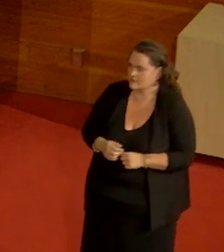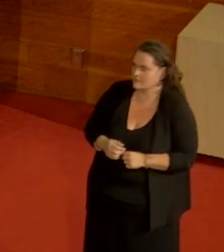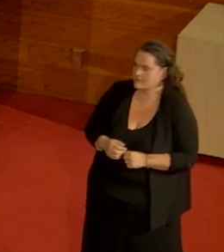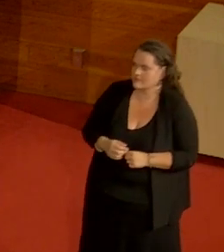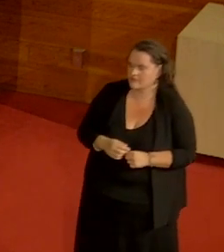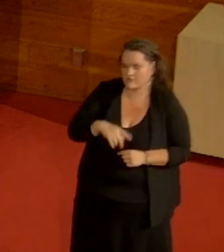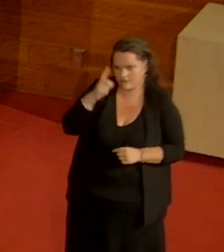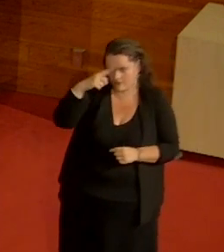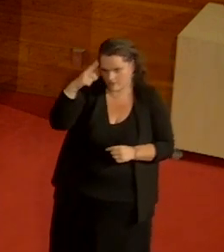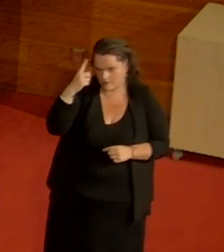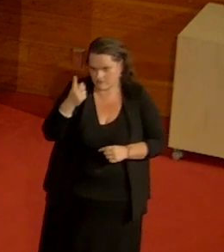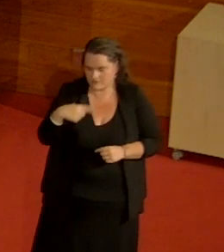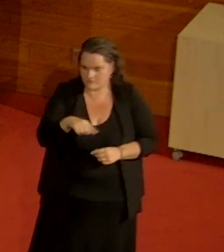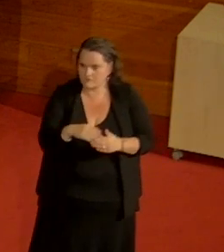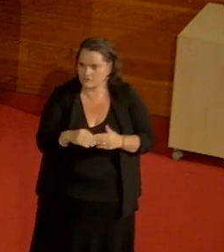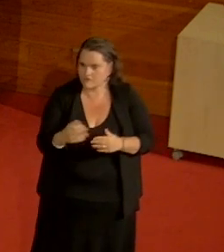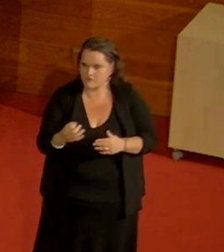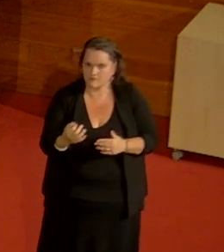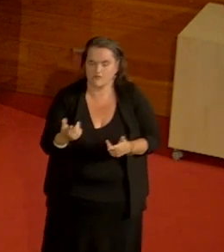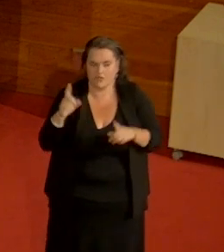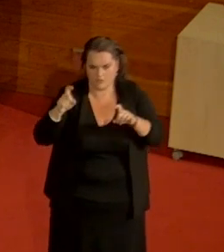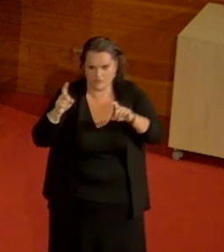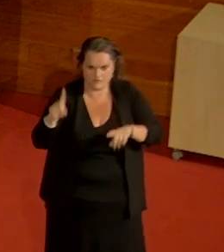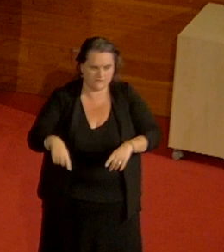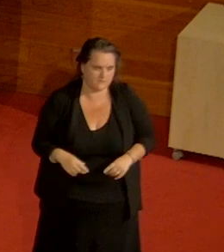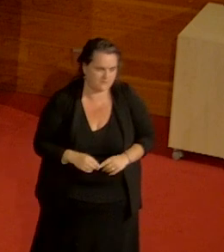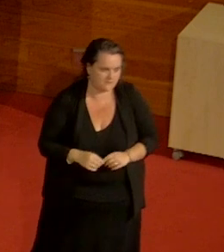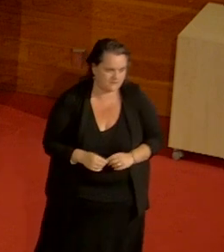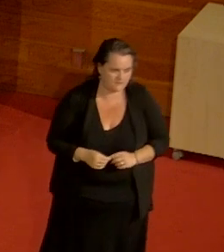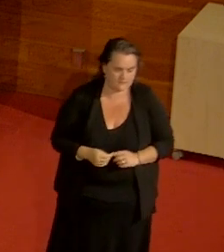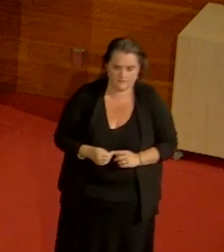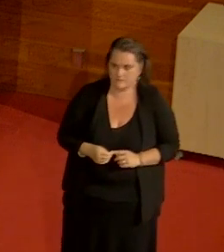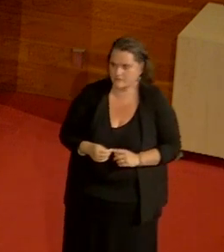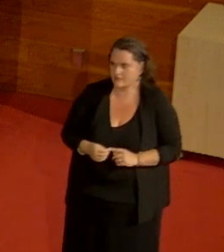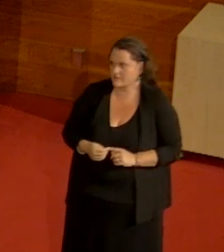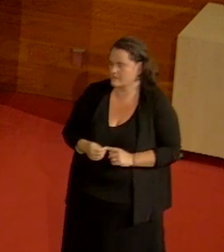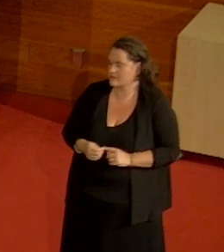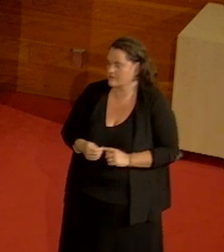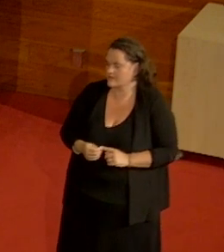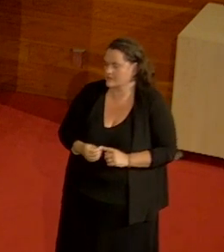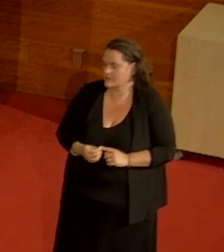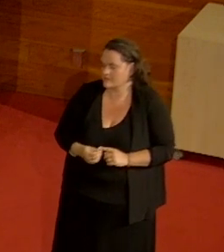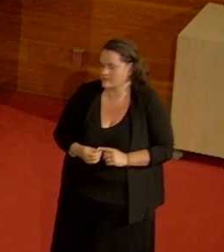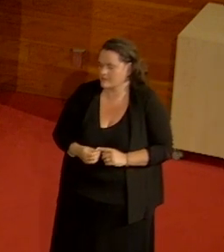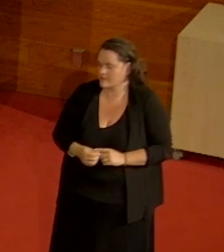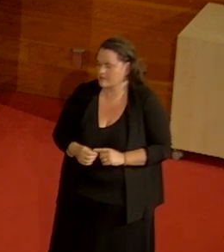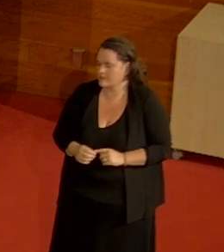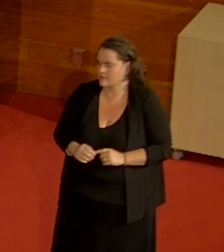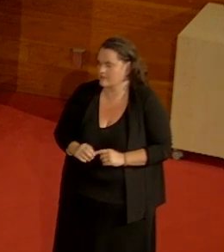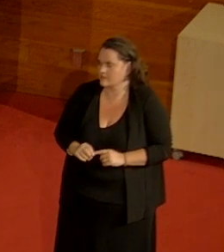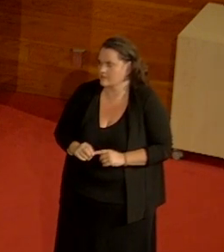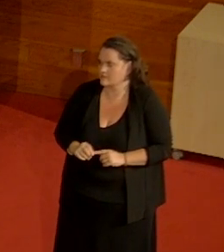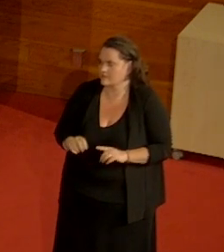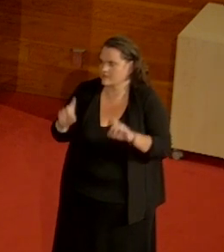cultura tenemos que saber utilizar pero también en educación por supuesto en educación eh empezar a